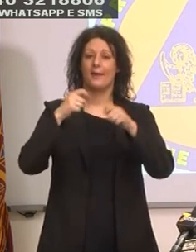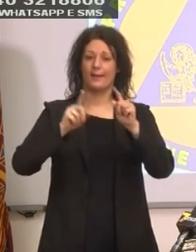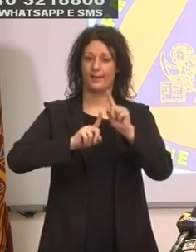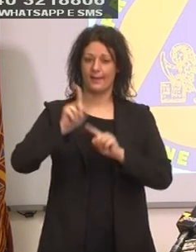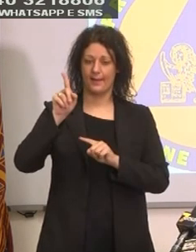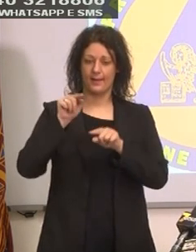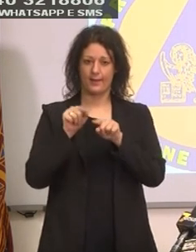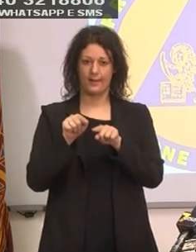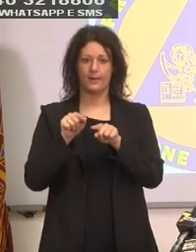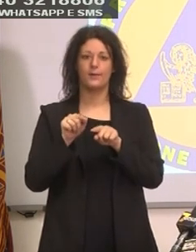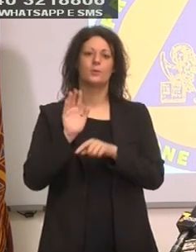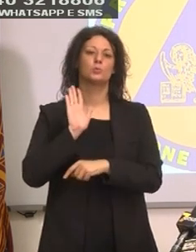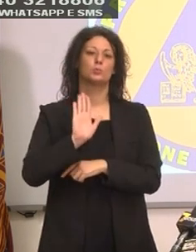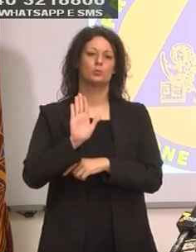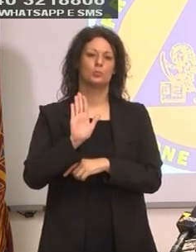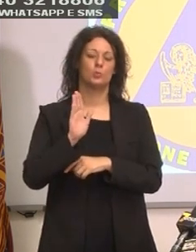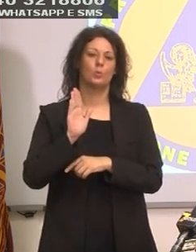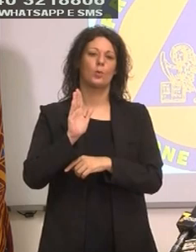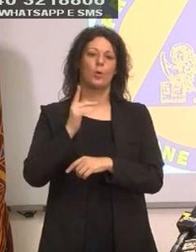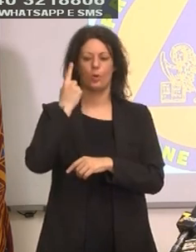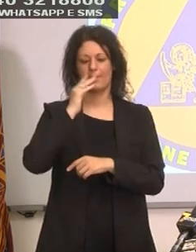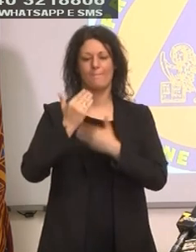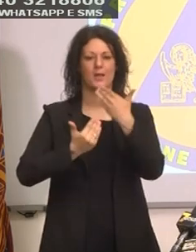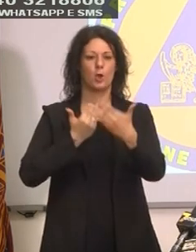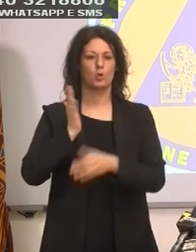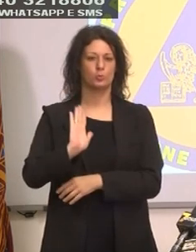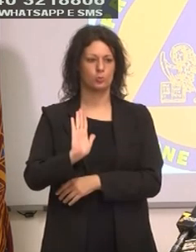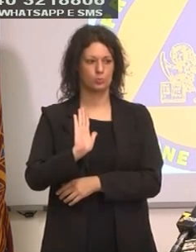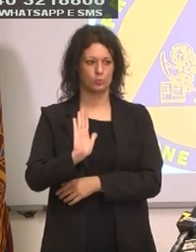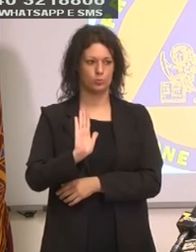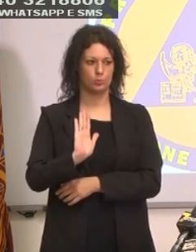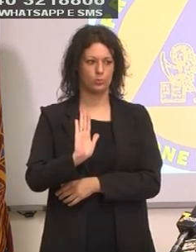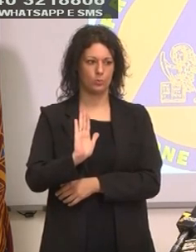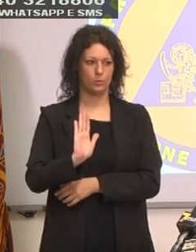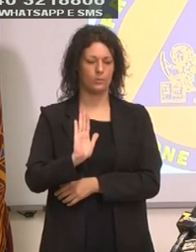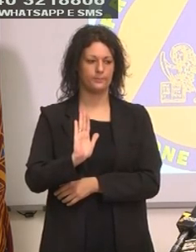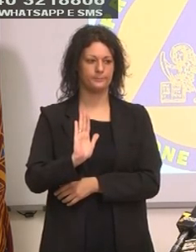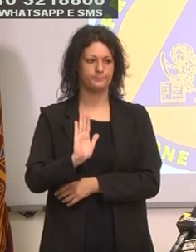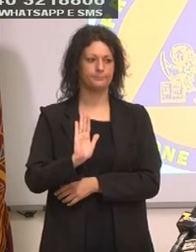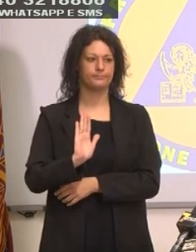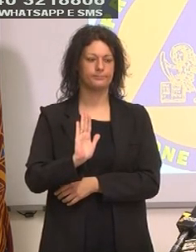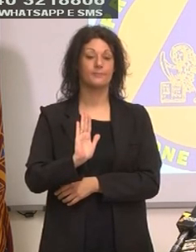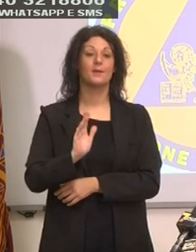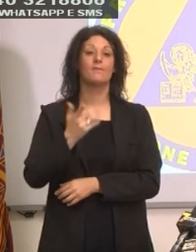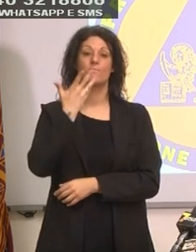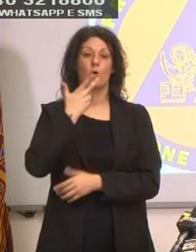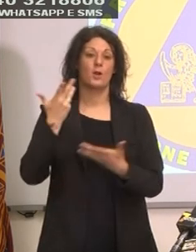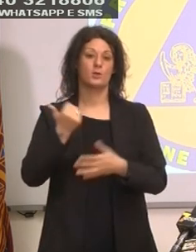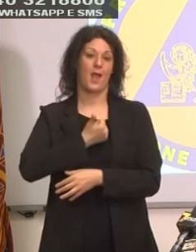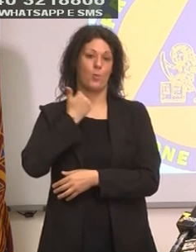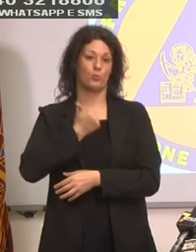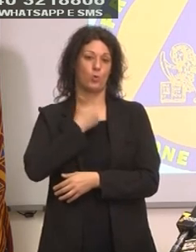e un percorso antitetico. È evidente che noi per spingere sull'autonomia